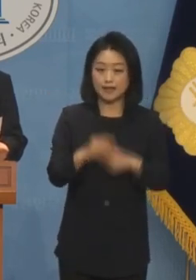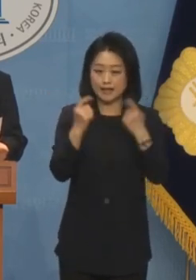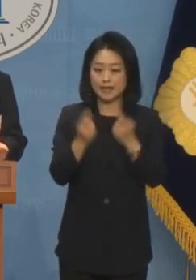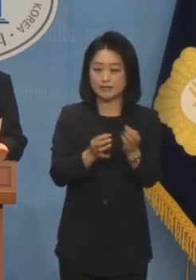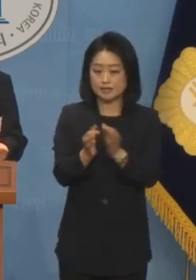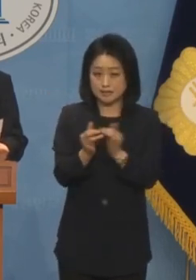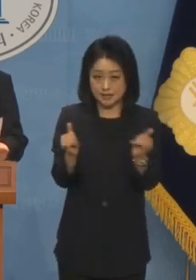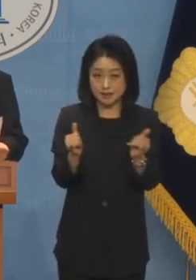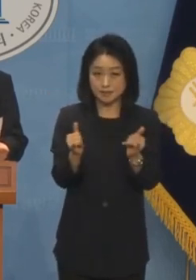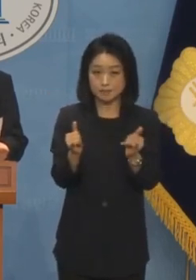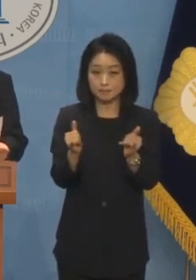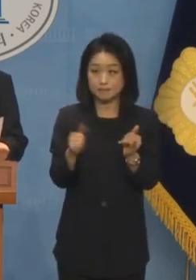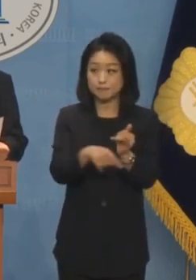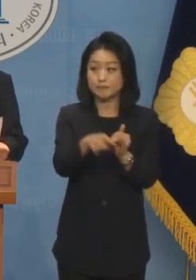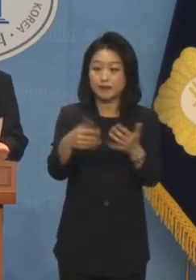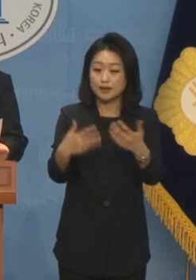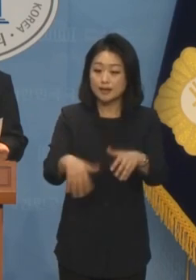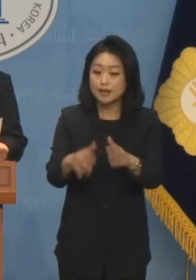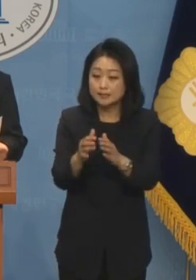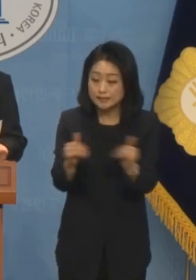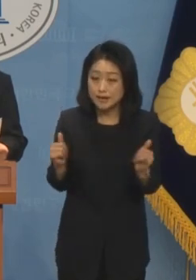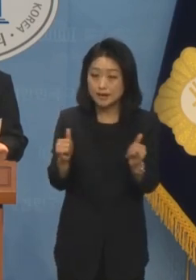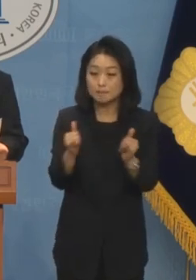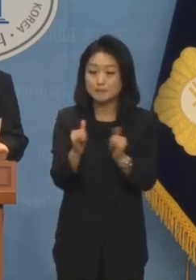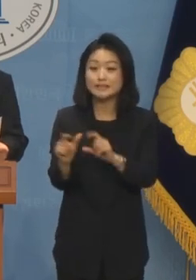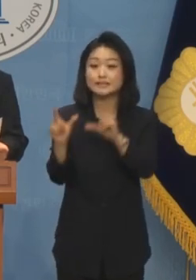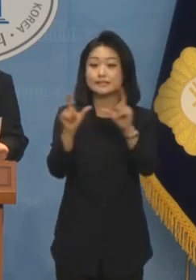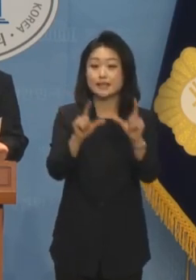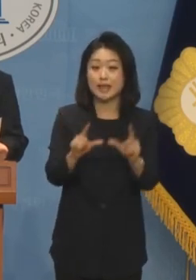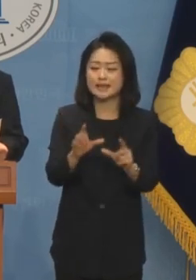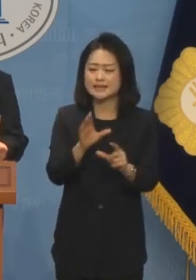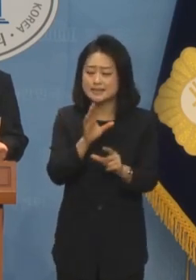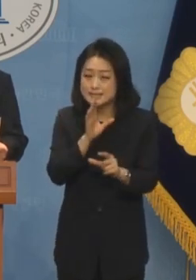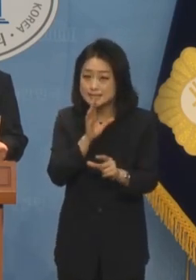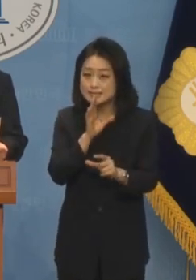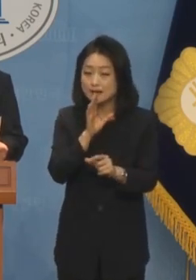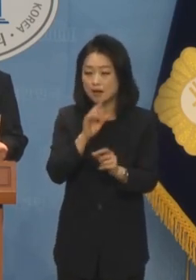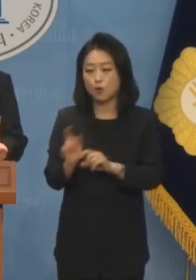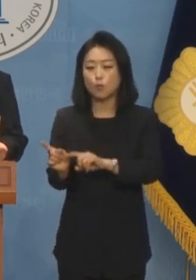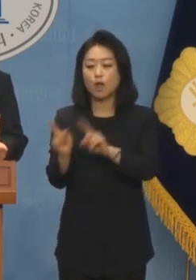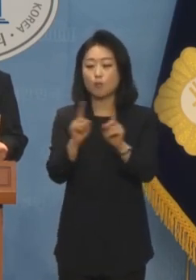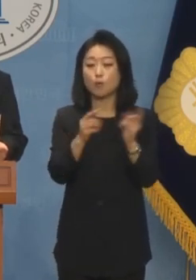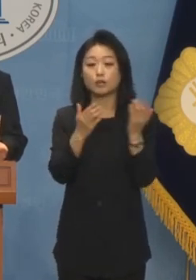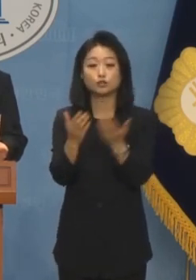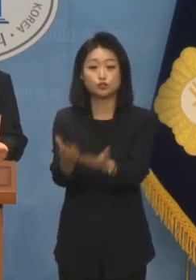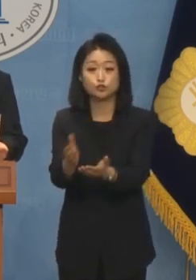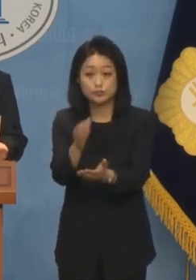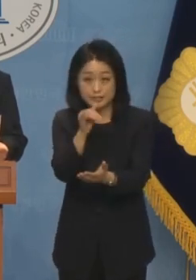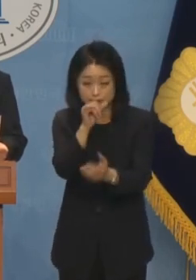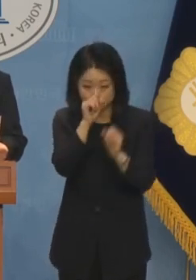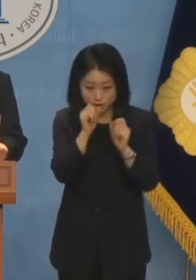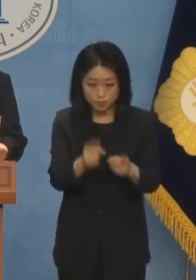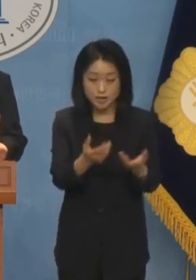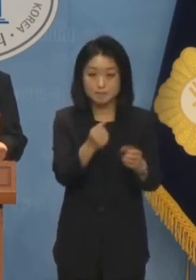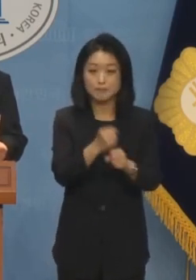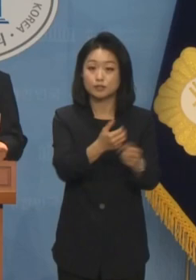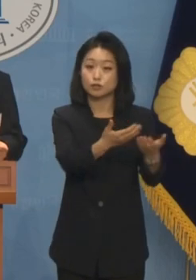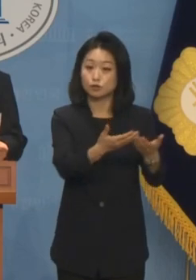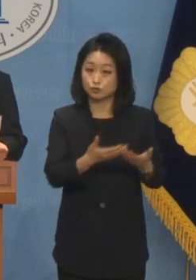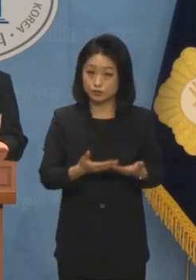자영업자를 비롯한 취약계층의 민생이 진정으로 회복되는 정기를 만들 수